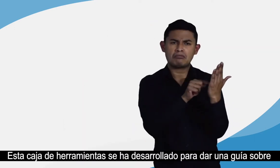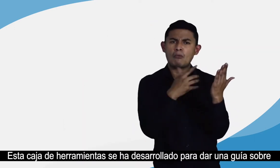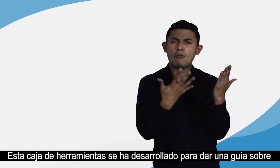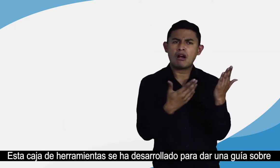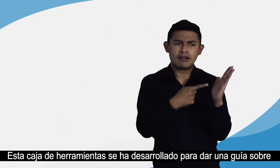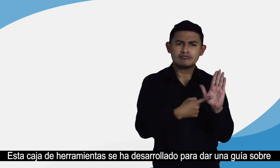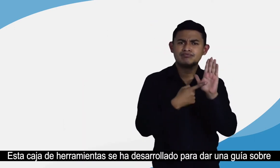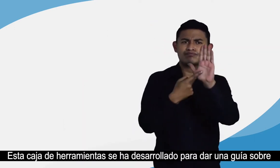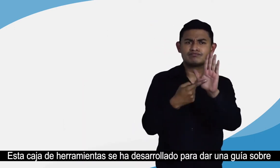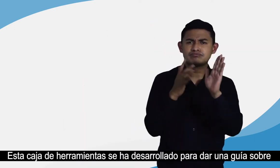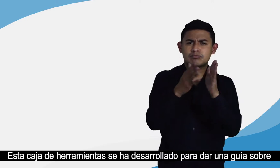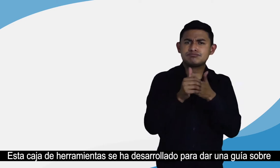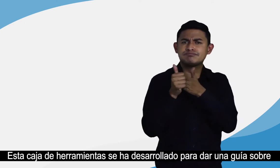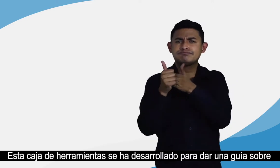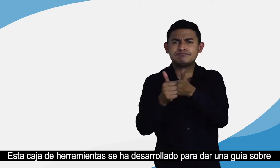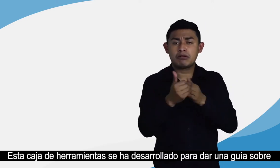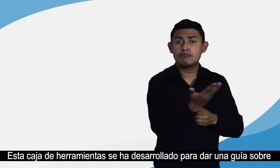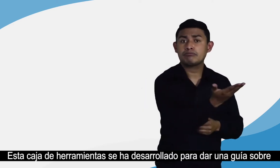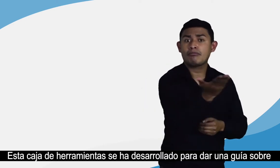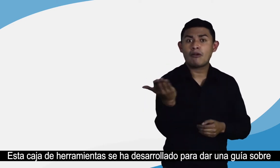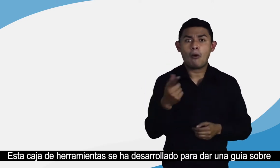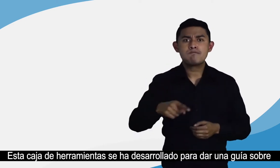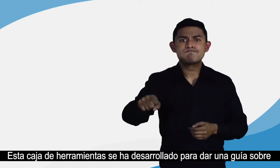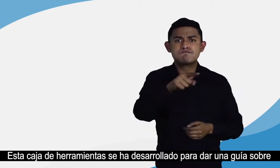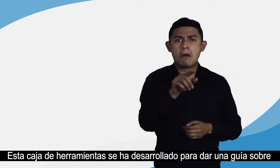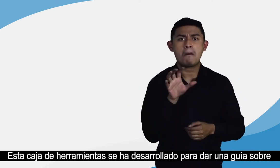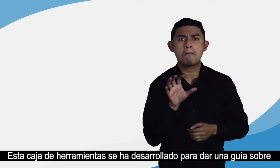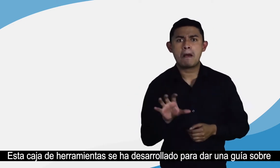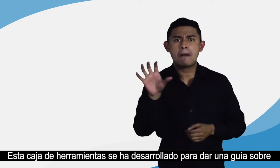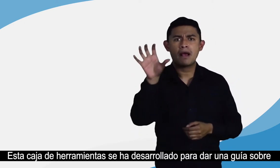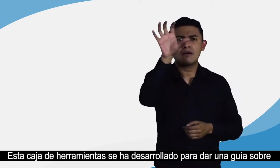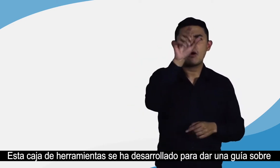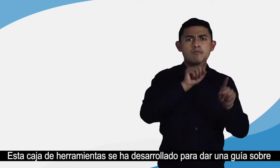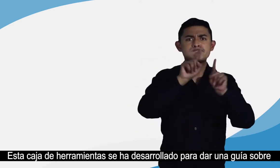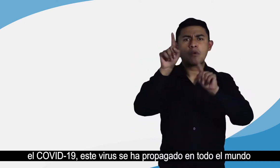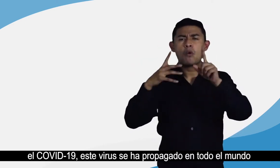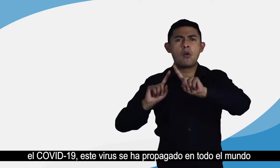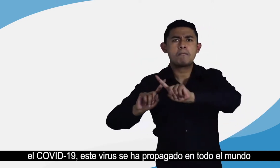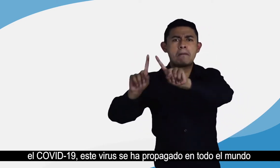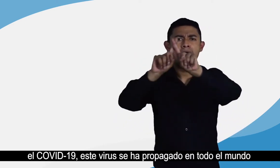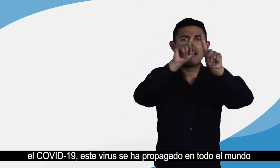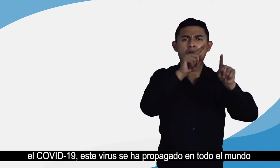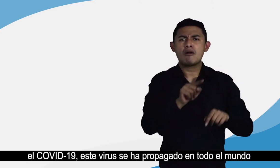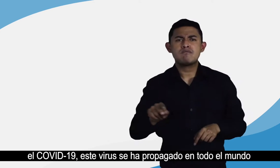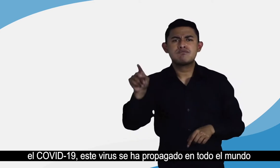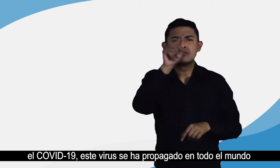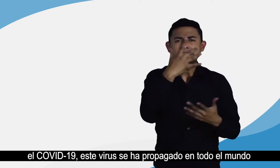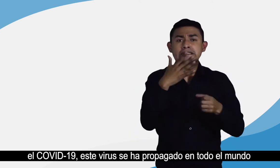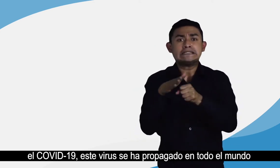Esta caja de herramientas se ha desarrollado para dar una guía sobre el COVID-19. Este virus se ha